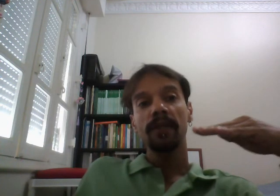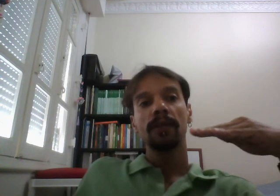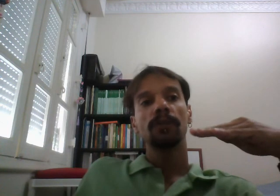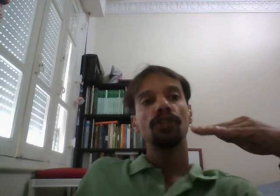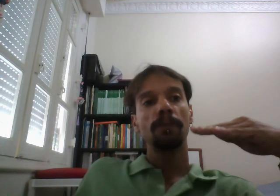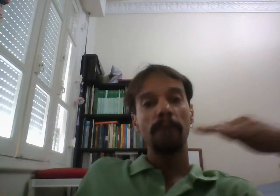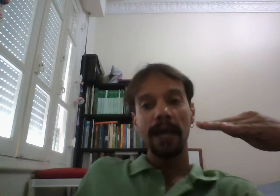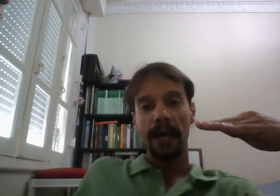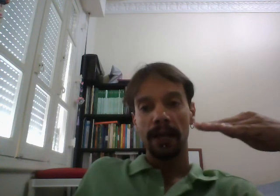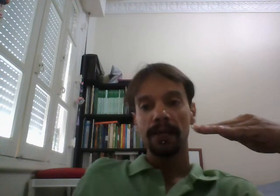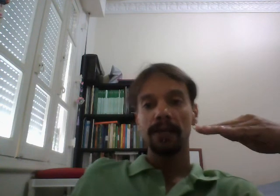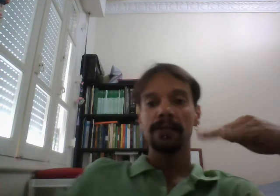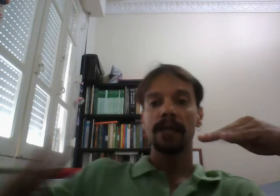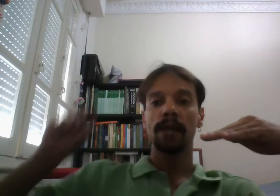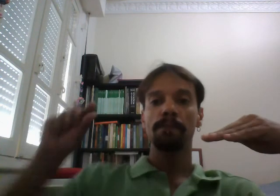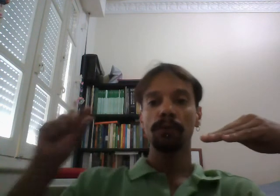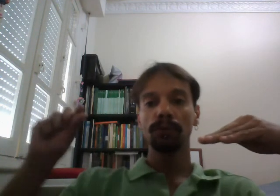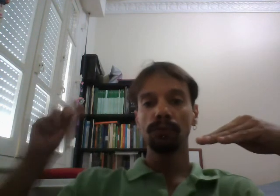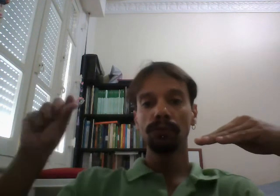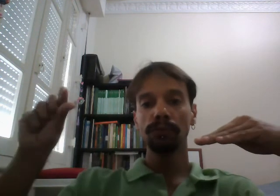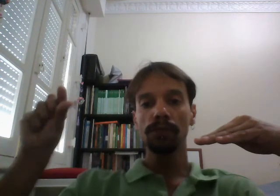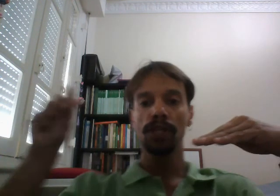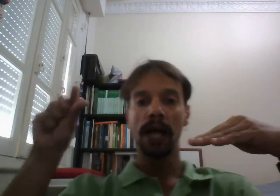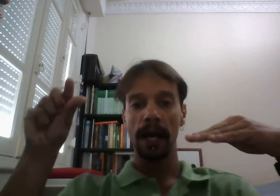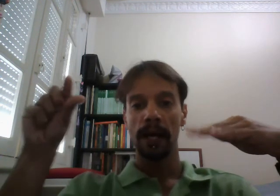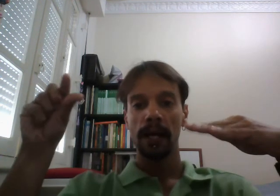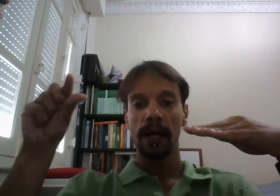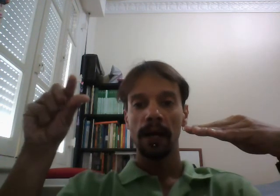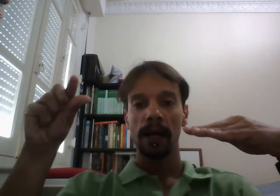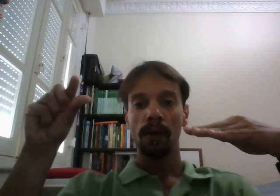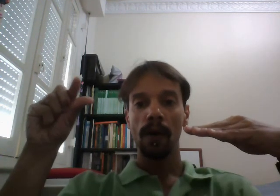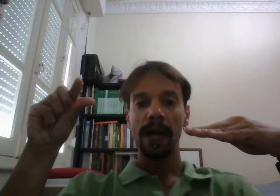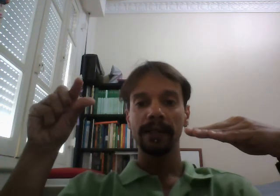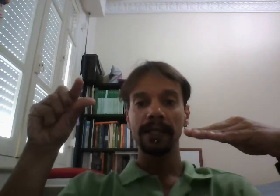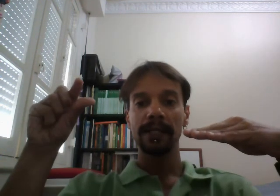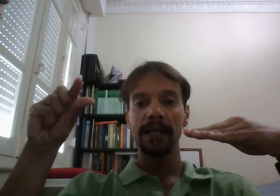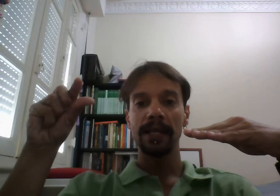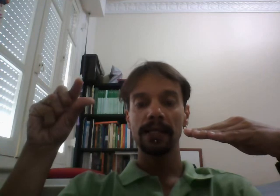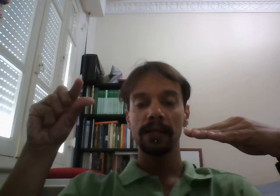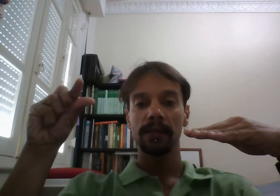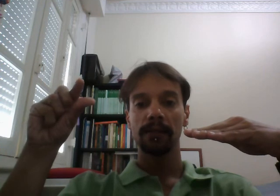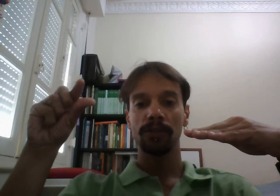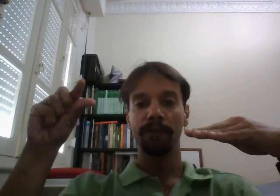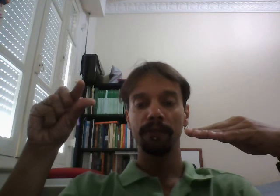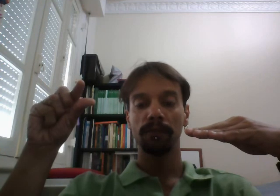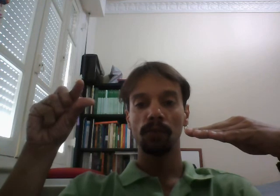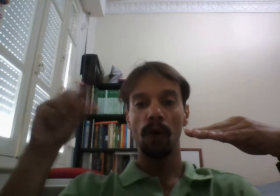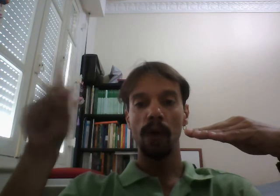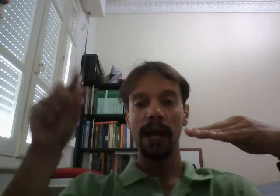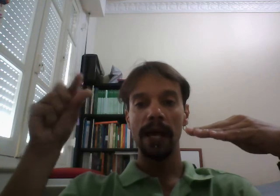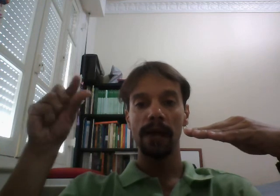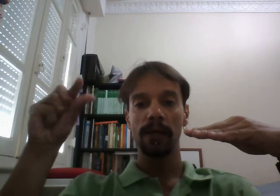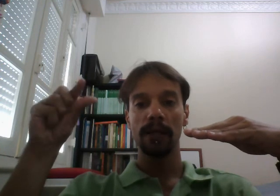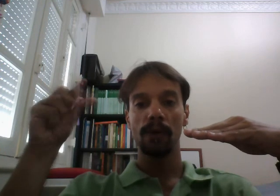0,9 de B e 0,1 de A, qual é a tendência de qual alelo aí,